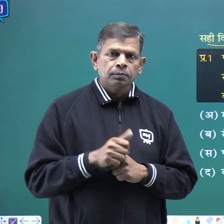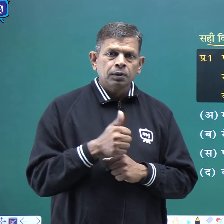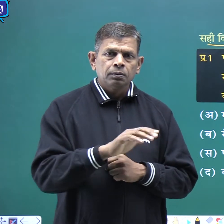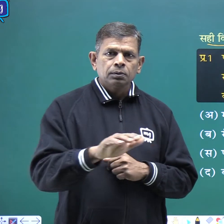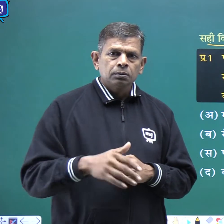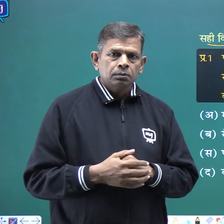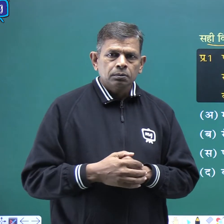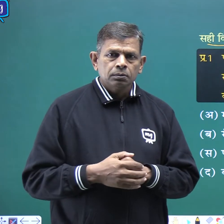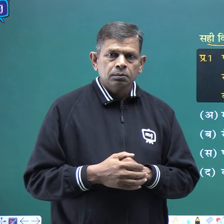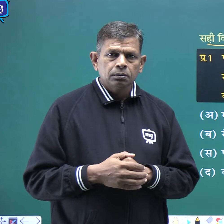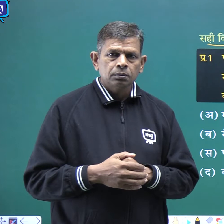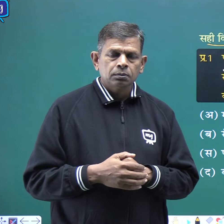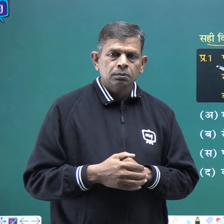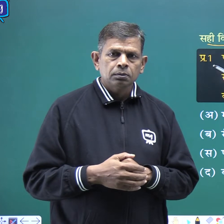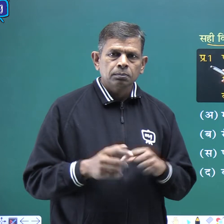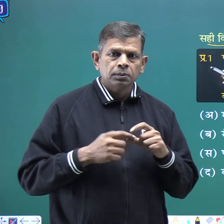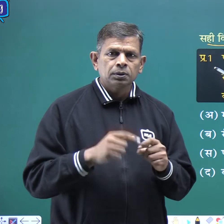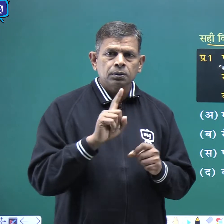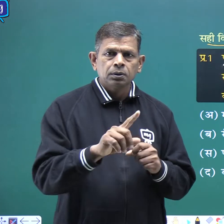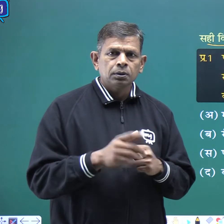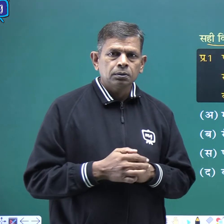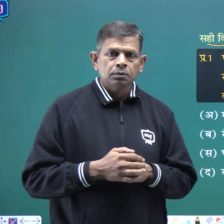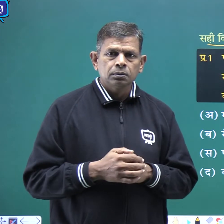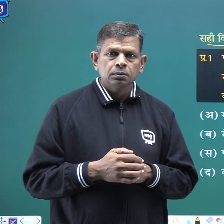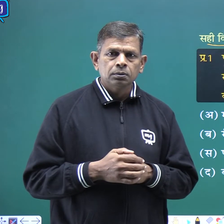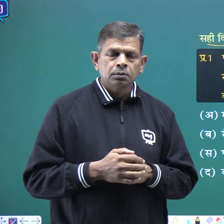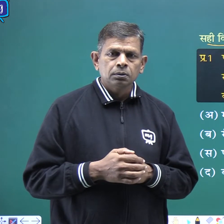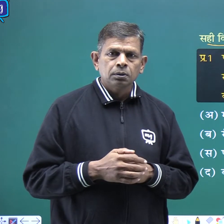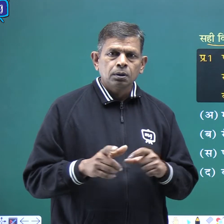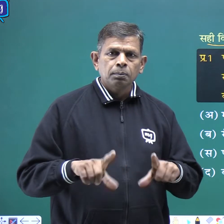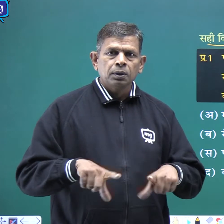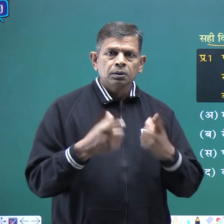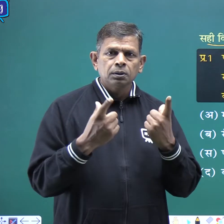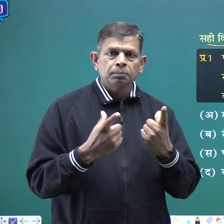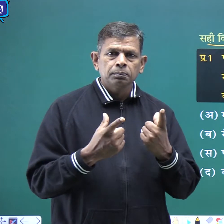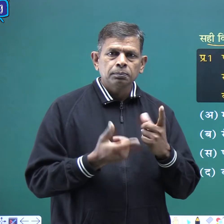ठीक है बच्चों। प्रश्न 1, पादप के